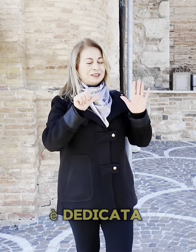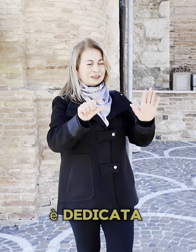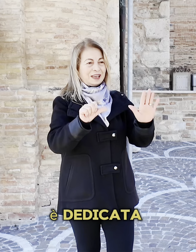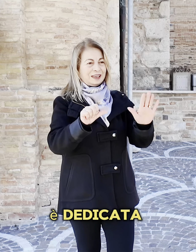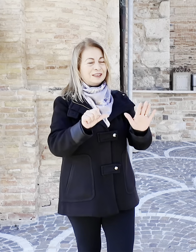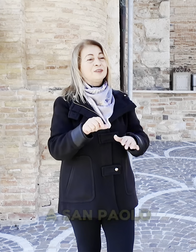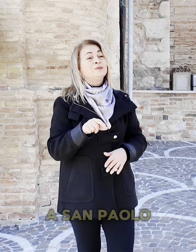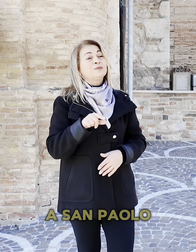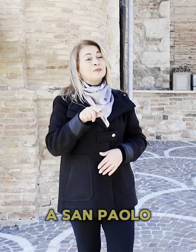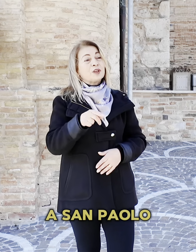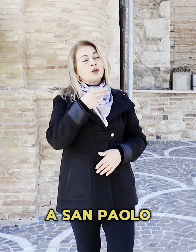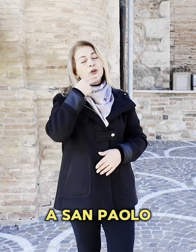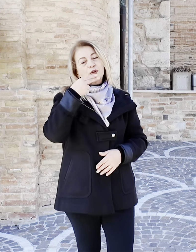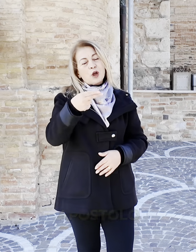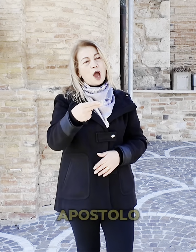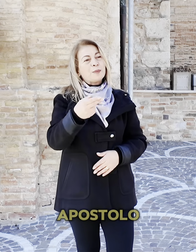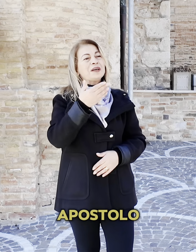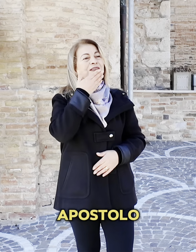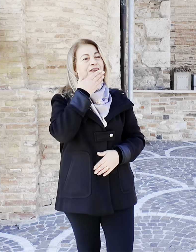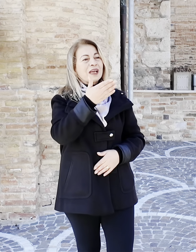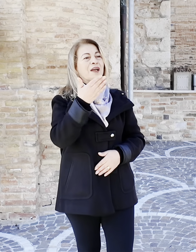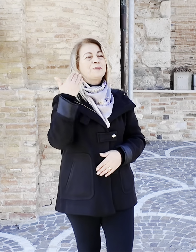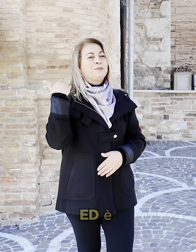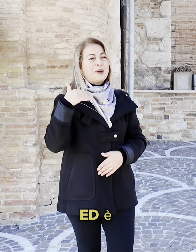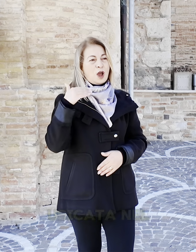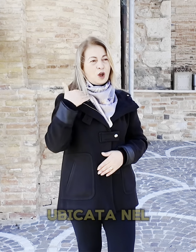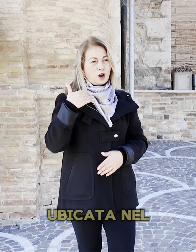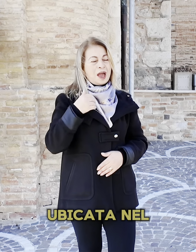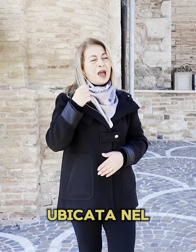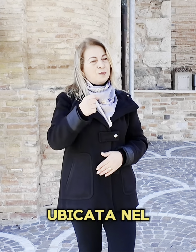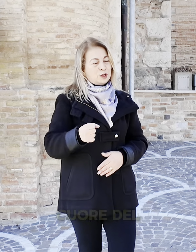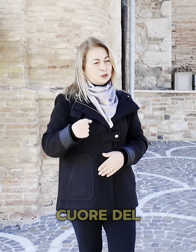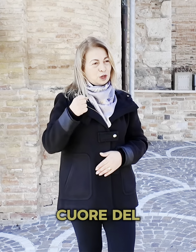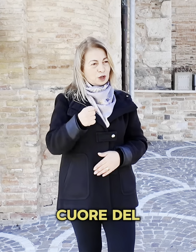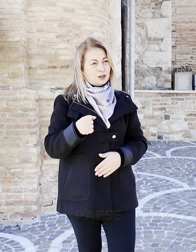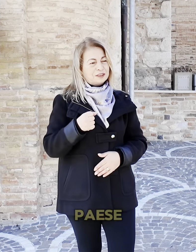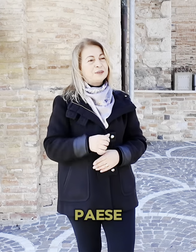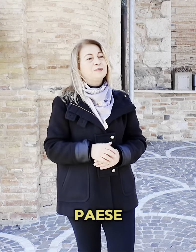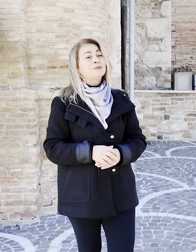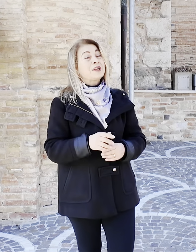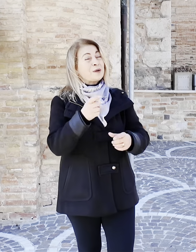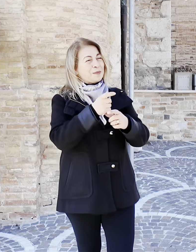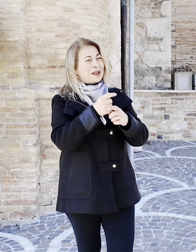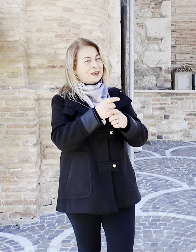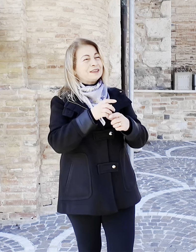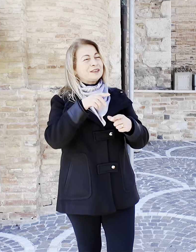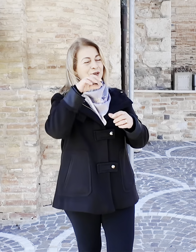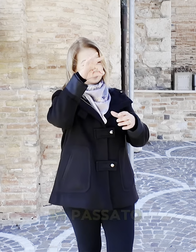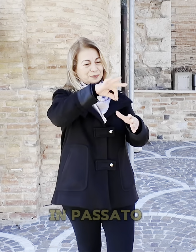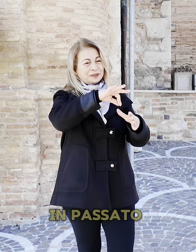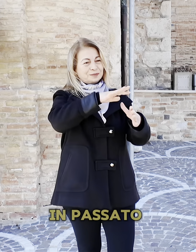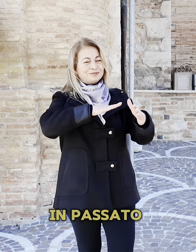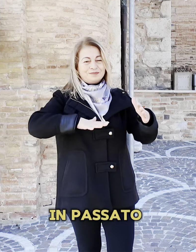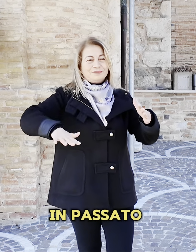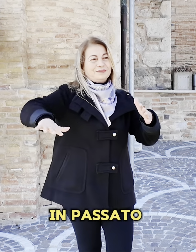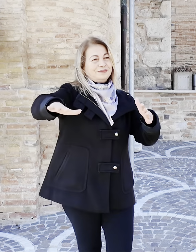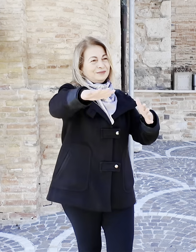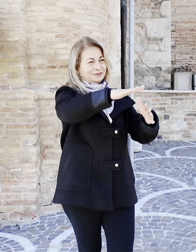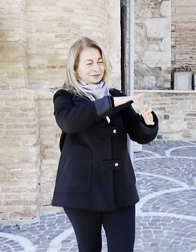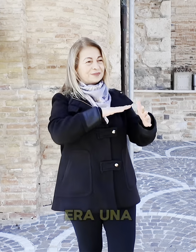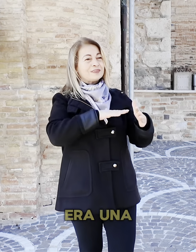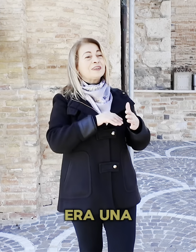è dedicata a San Paolo Apostolo ed è ubicata nel cuore del paese. In